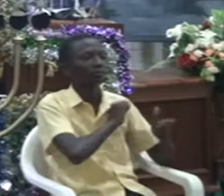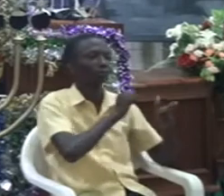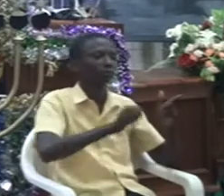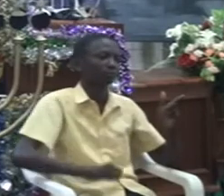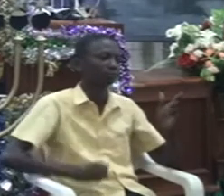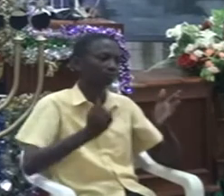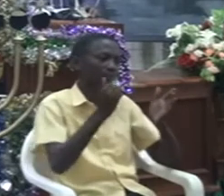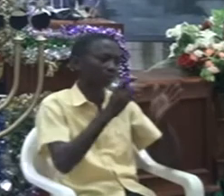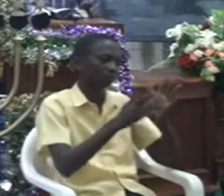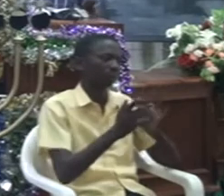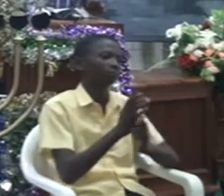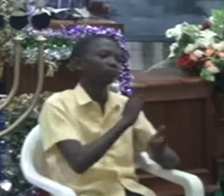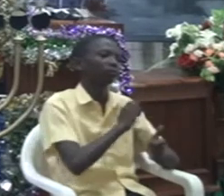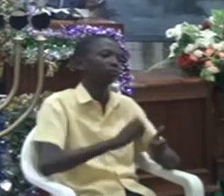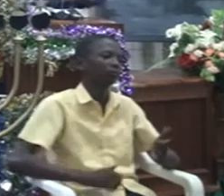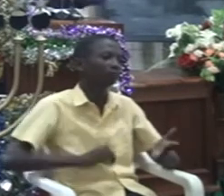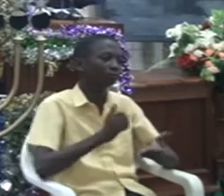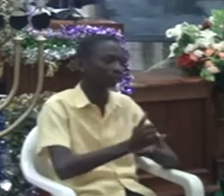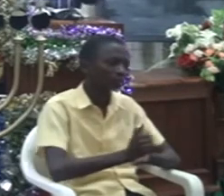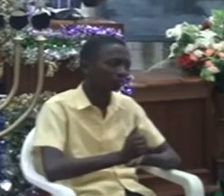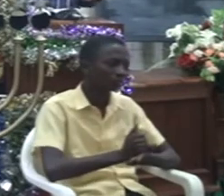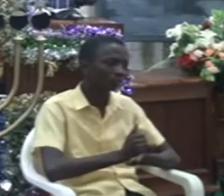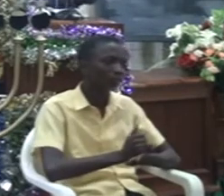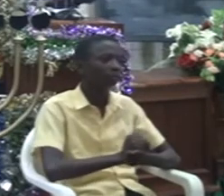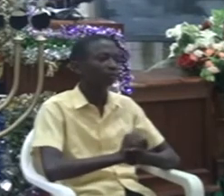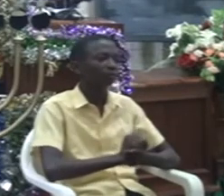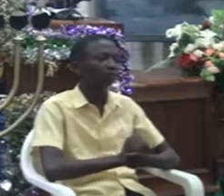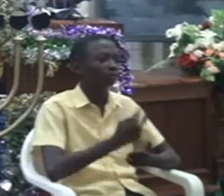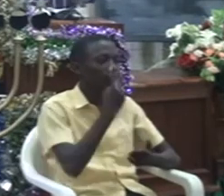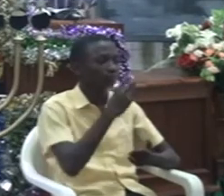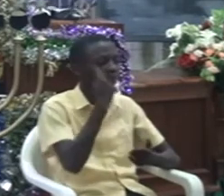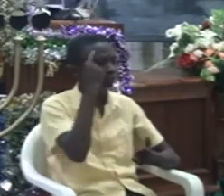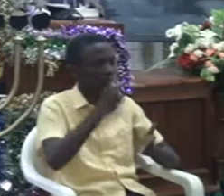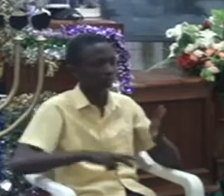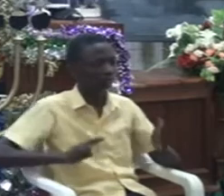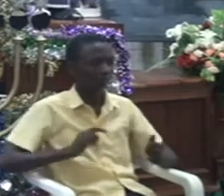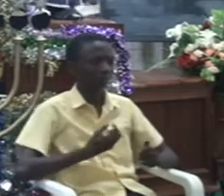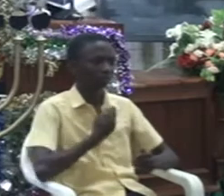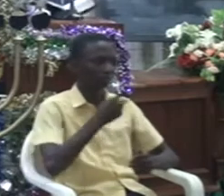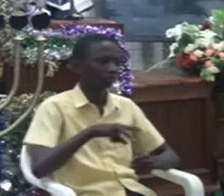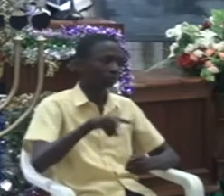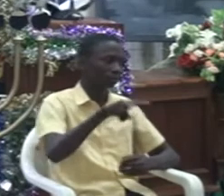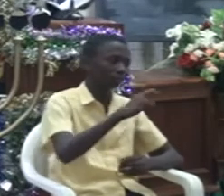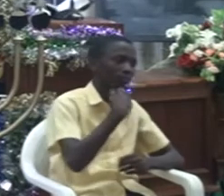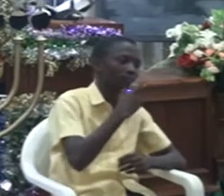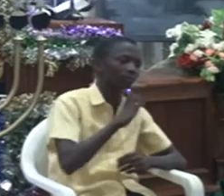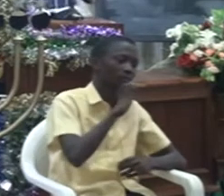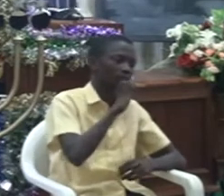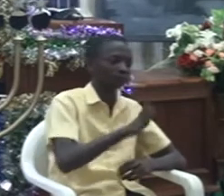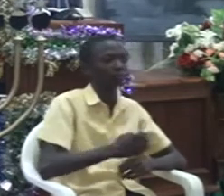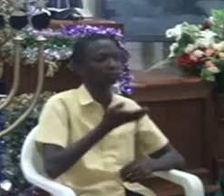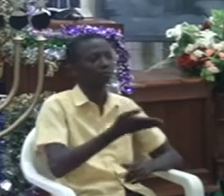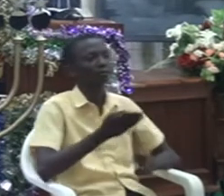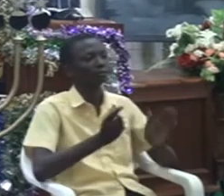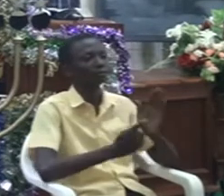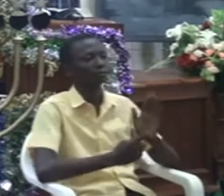Ni Bwana Yesu Kristo. Amen. Amina. Voilà pourquoi nous disons, vous qui êtes ici